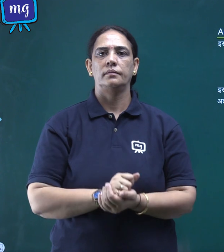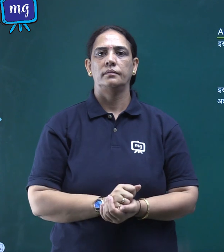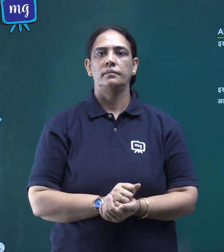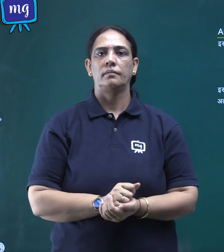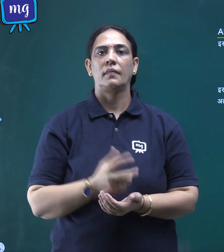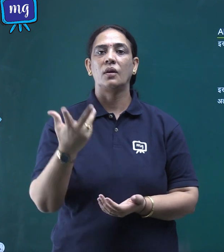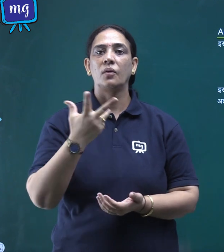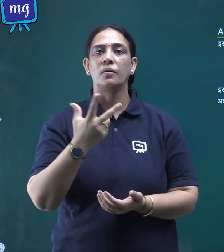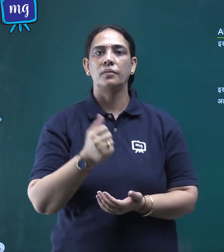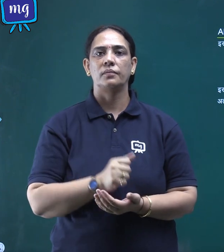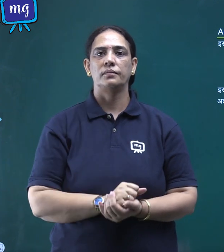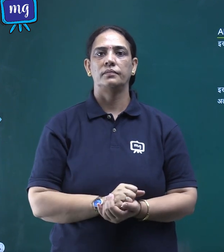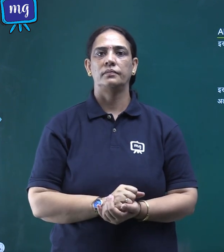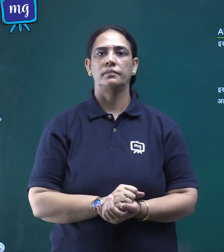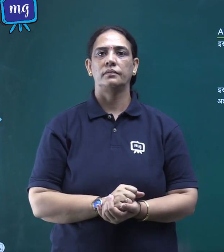क्यों?